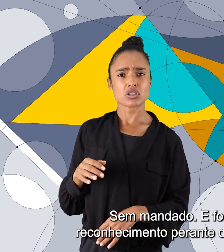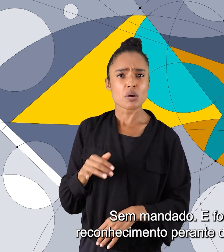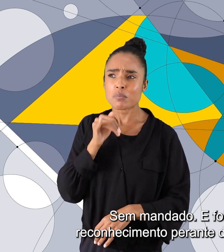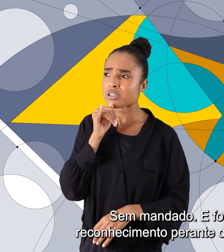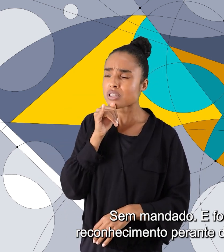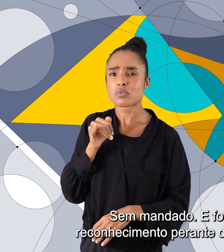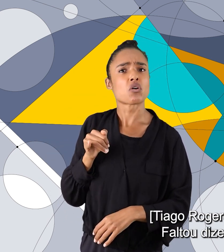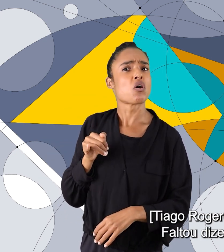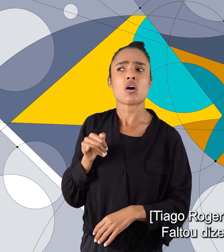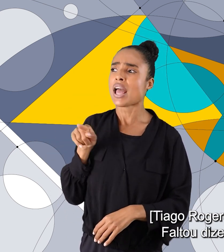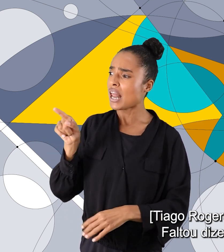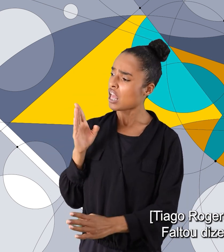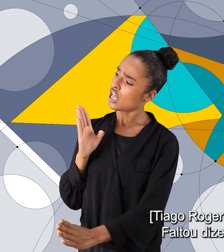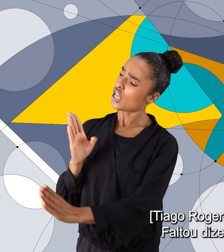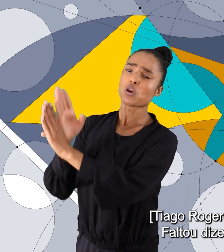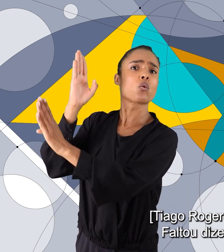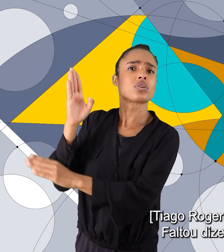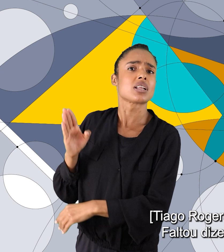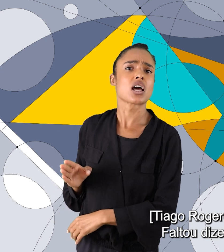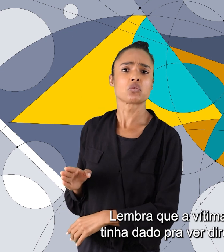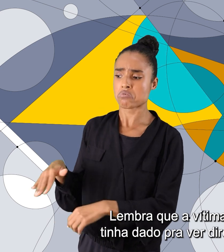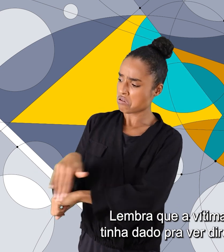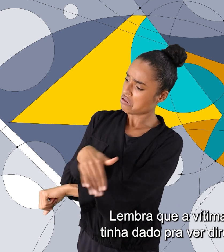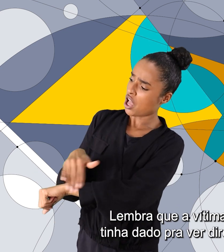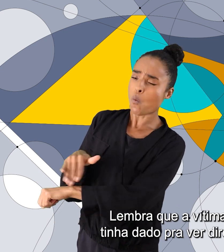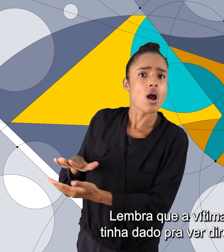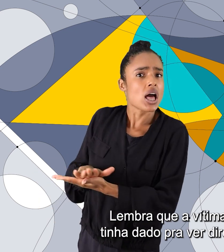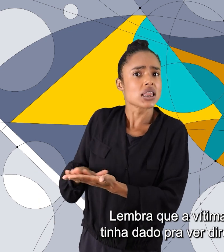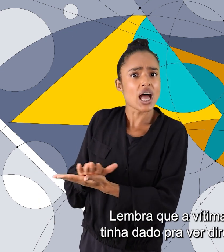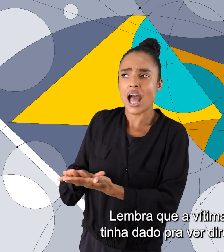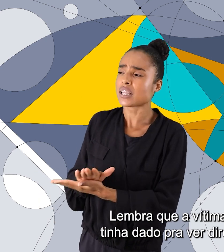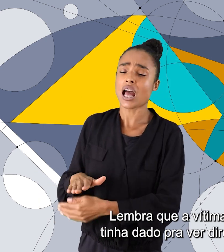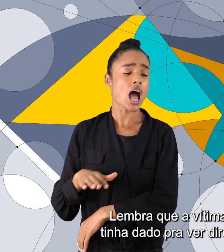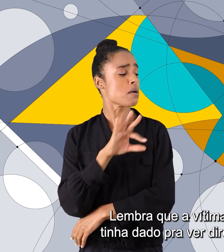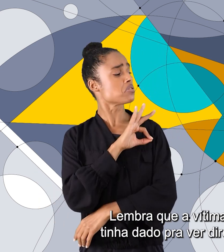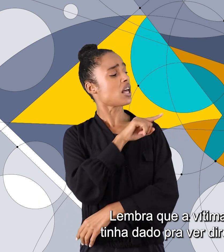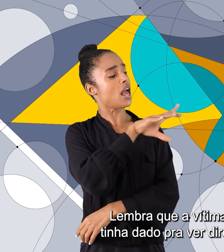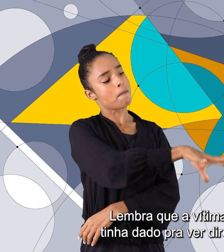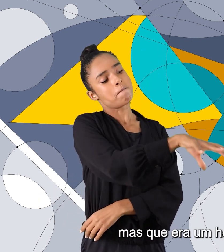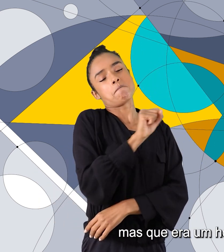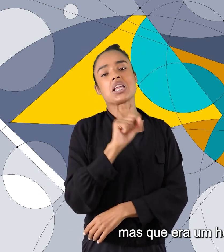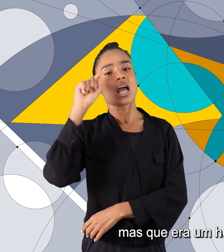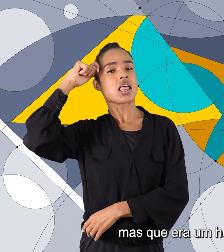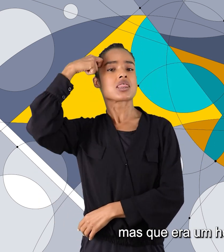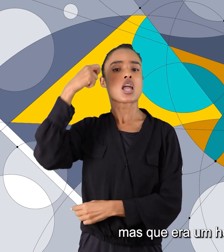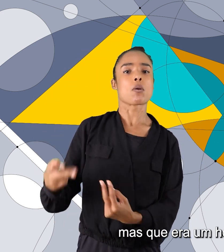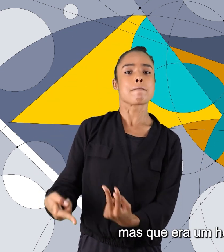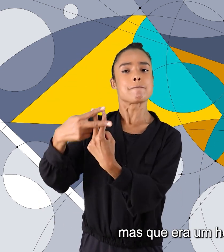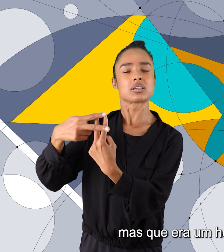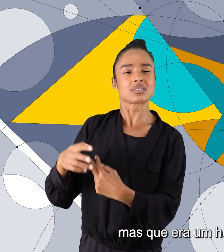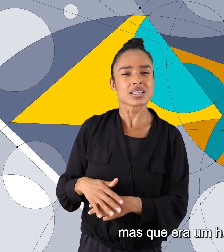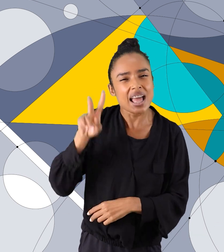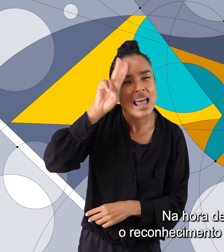reconhecimento perante 2 homens brancos. Faltou dizer isso. Lembra que a vítima disse que não tinha dado para ver direito o assaltante, mas que era um homem